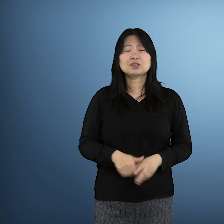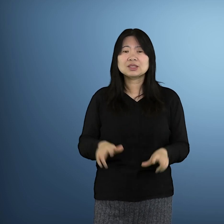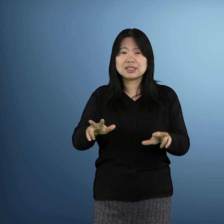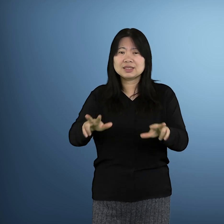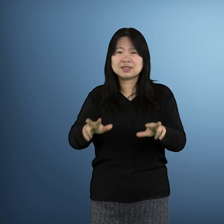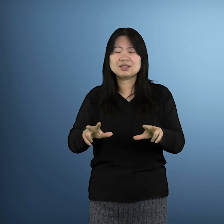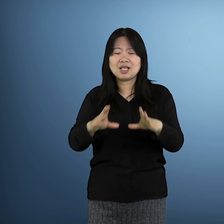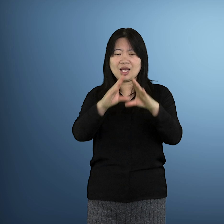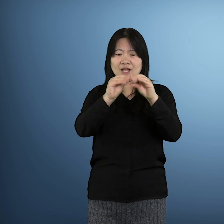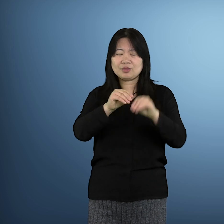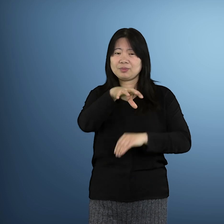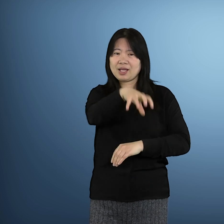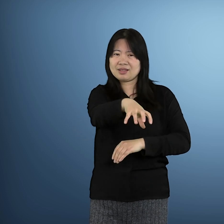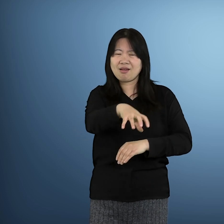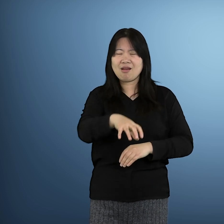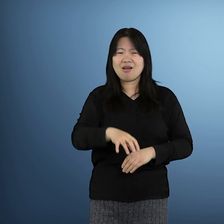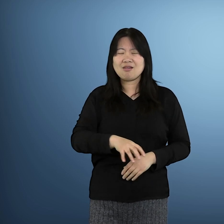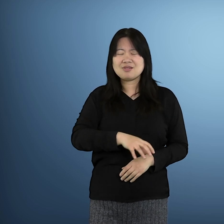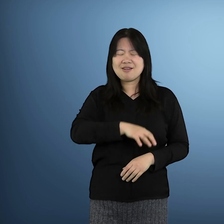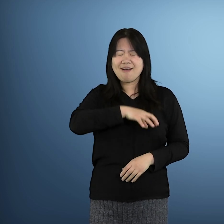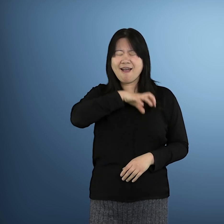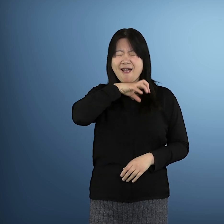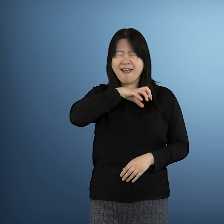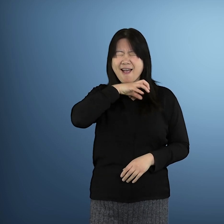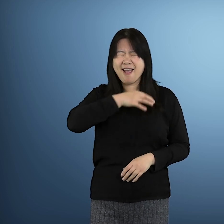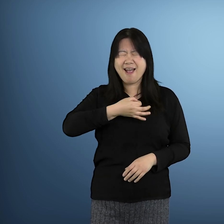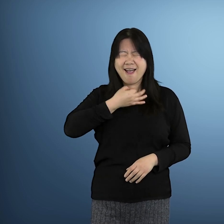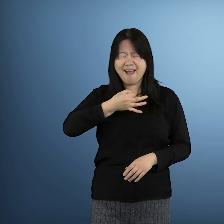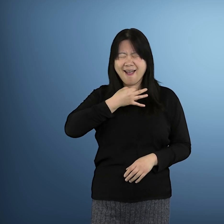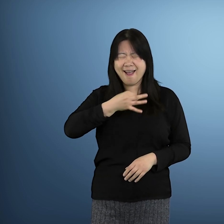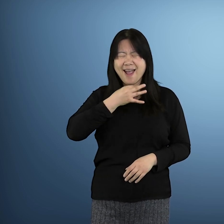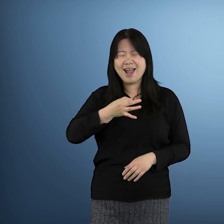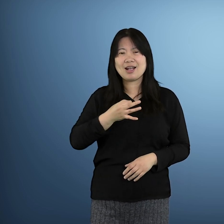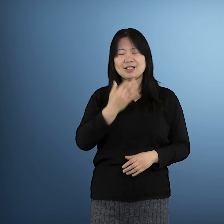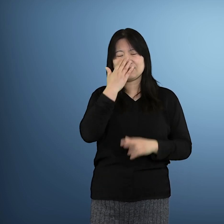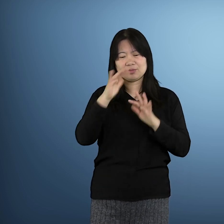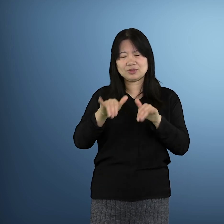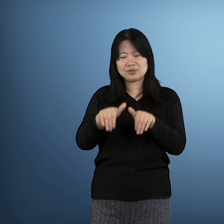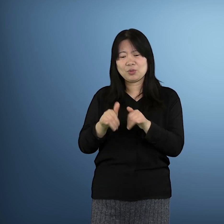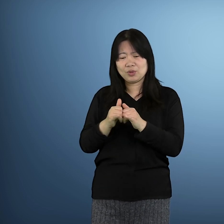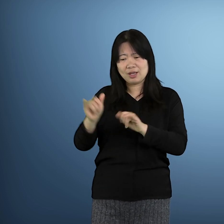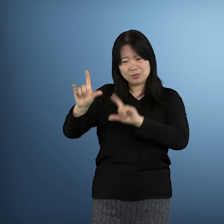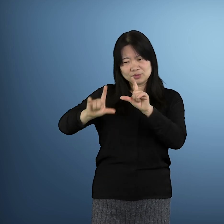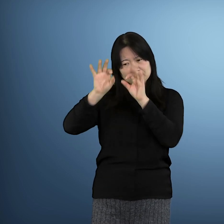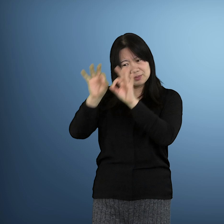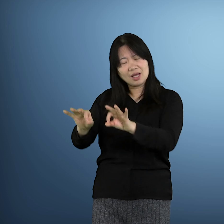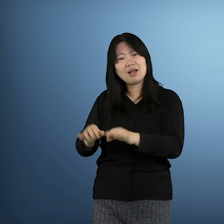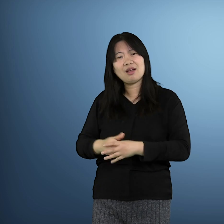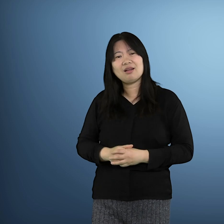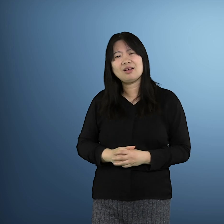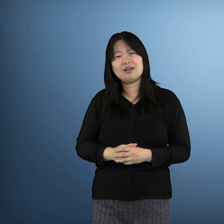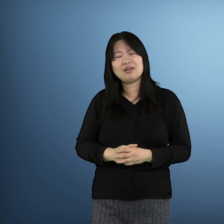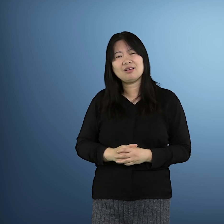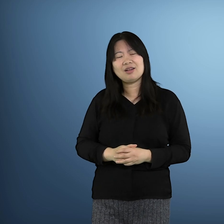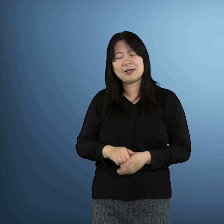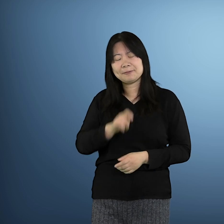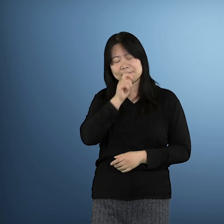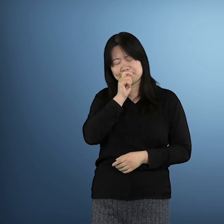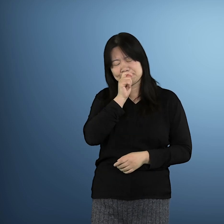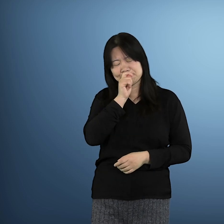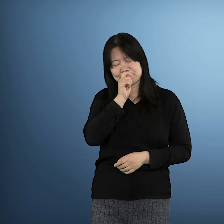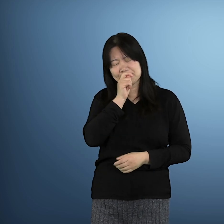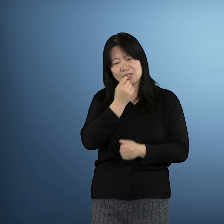지금 애굽에서 신음하고 고통하고 있는 이 히브리 노예들의 상태는 그것을